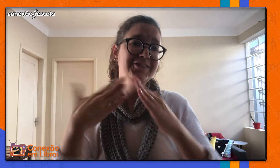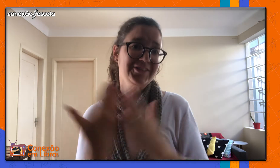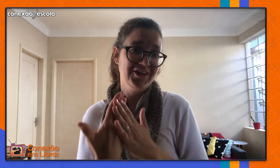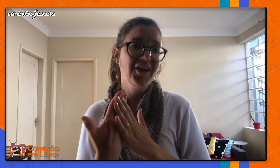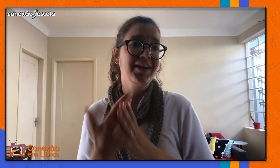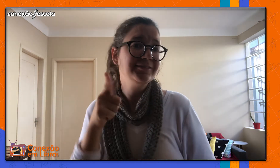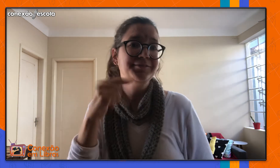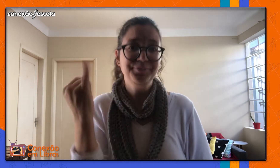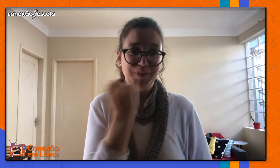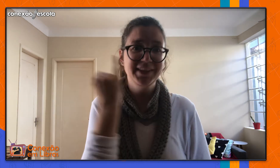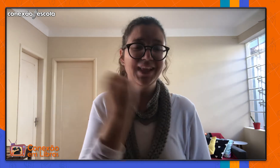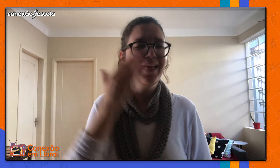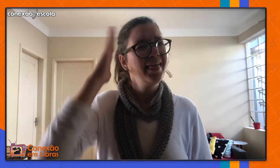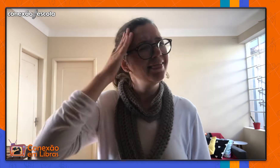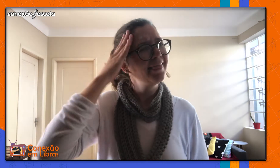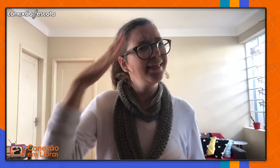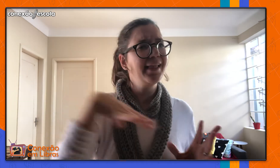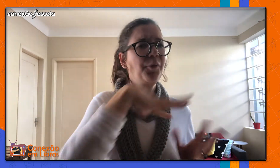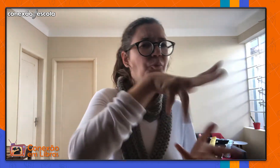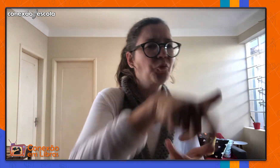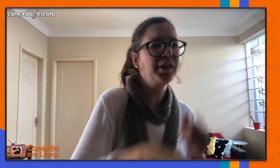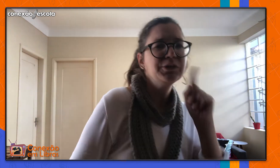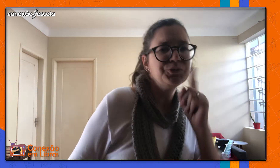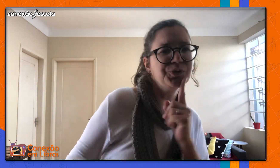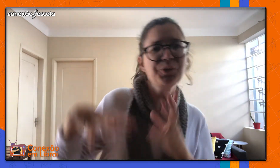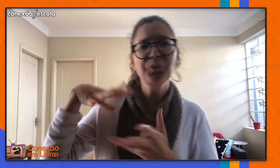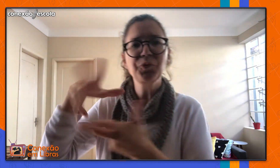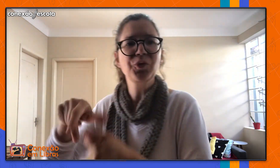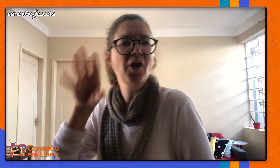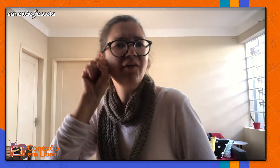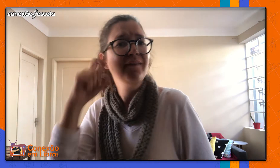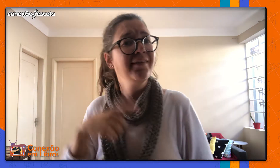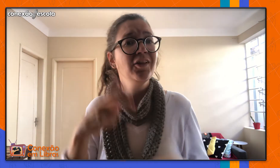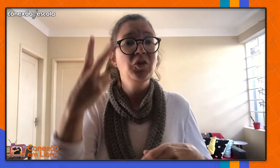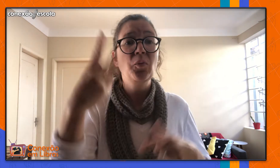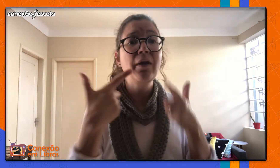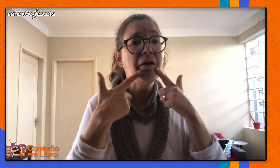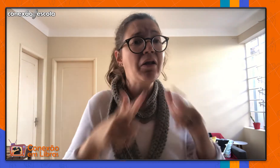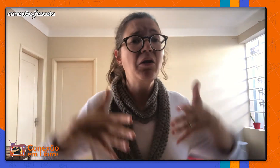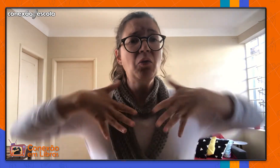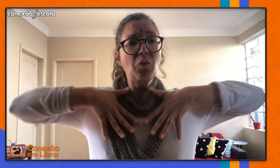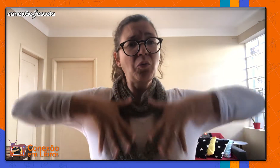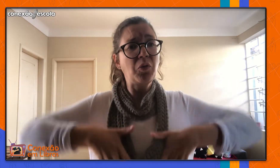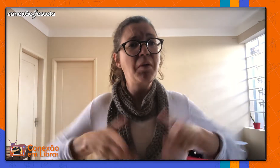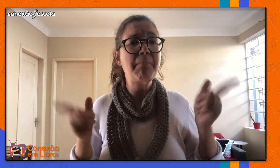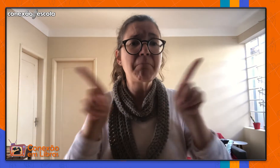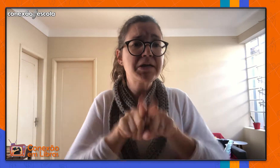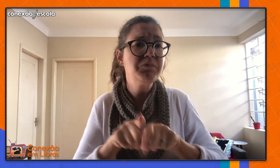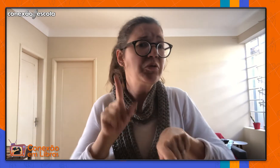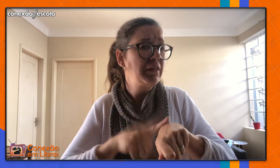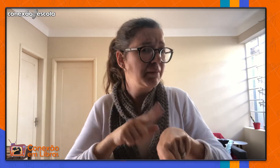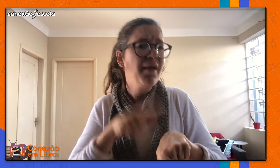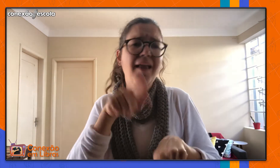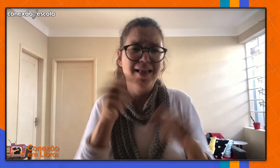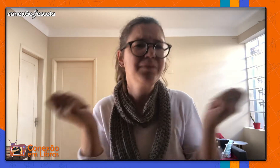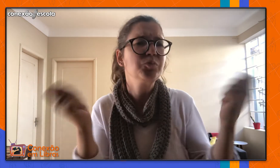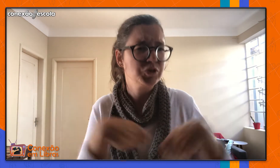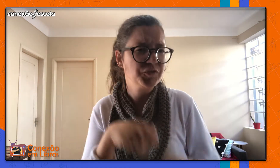desenvolvimento. Mas a escola, sim, elas vão aprender isso de forma sistematizada. E eu acho que é possível, sim,